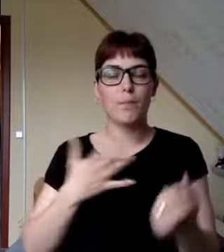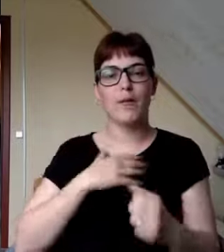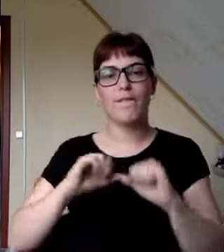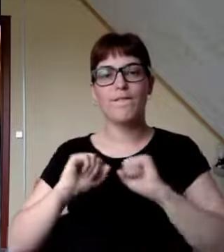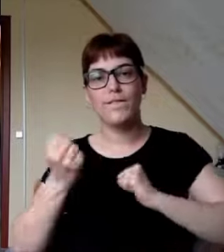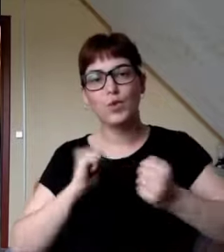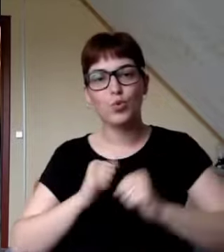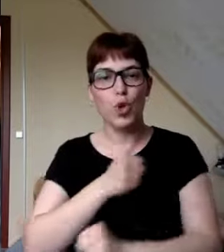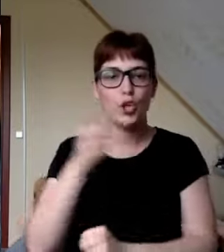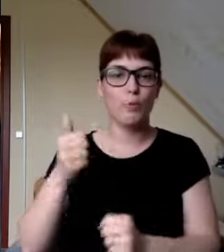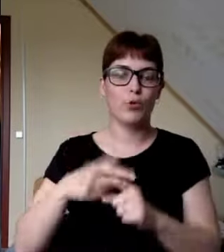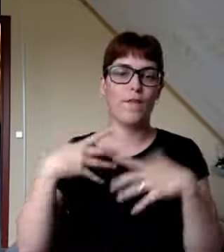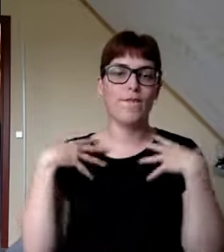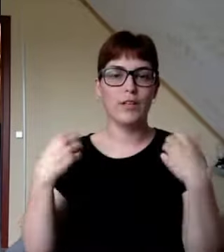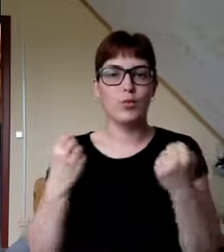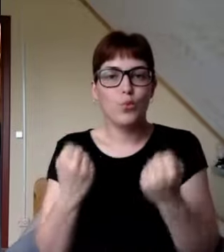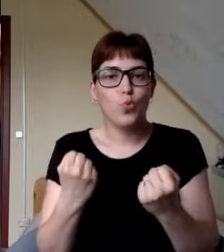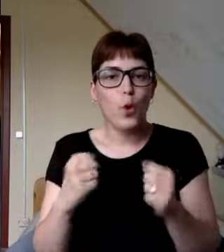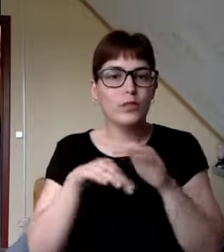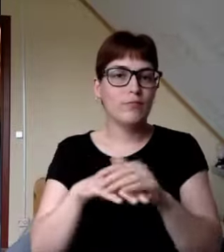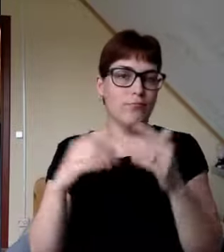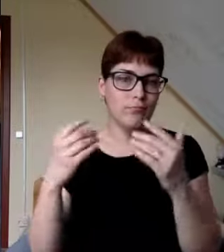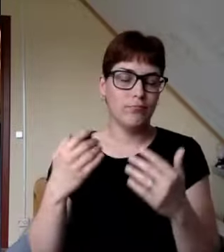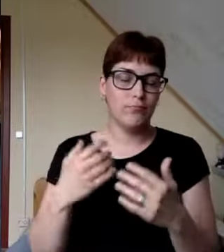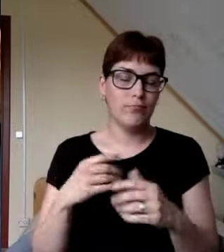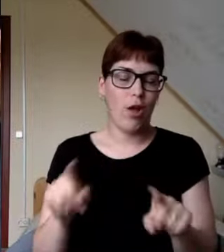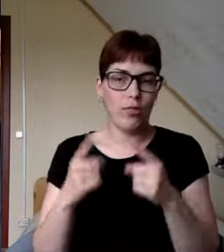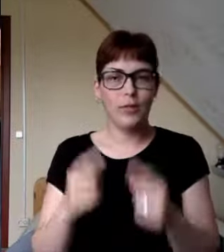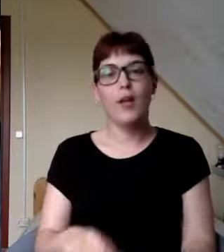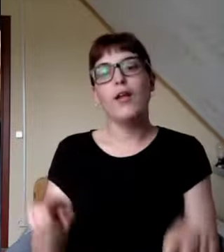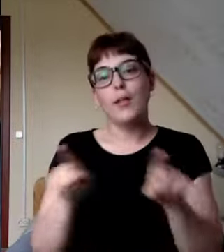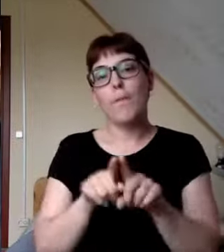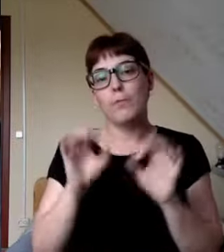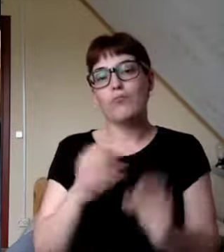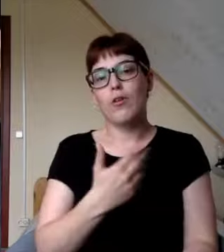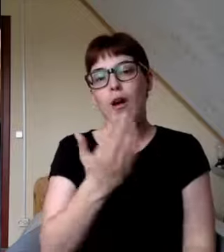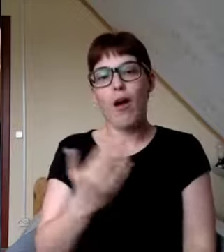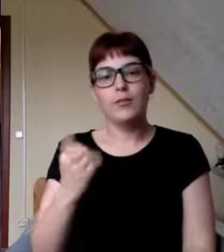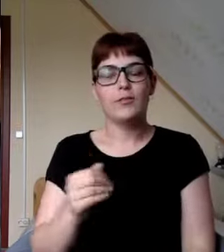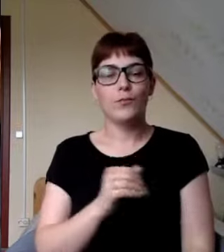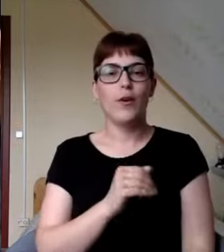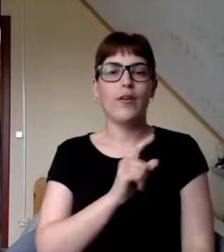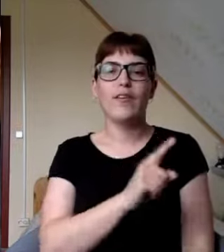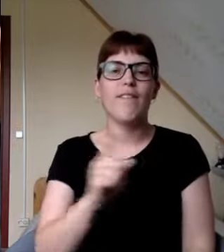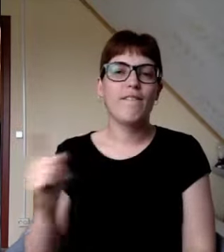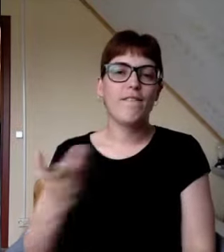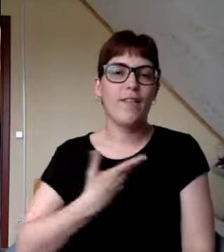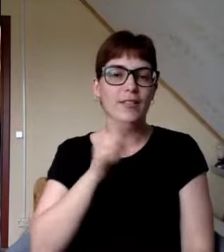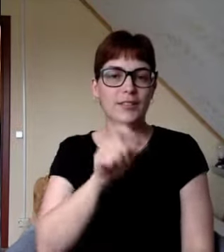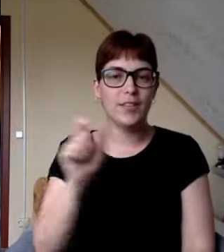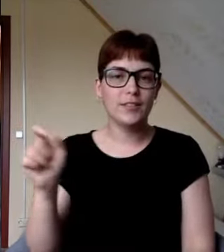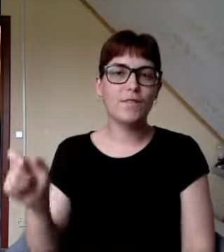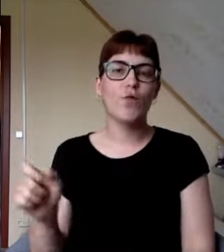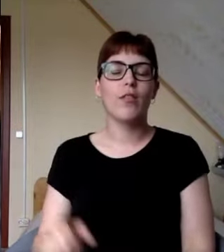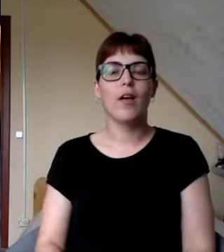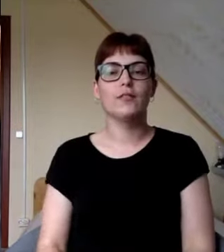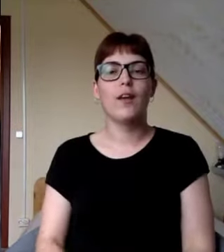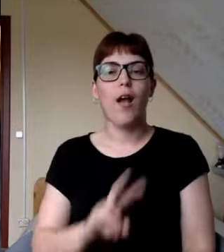attīstīšanu, veselības nostipināšanu. Un tāpēc tiek aicināts ik viens iedzīvotājs,